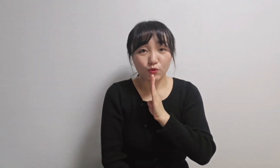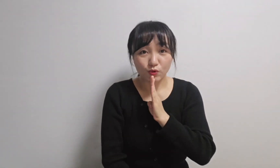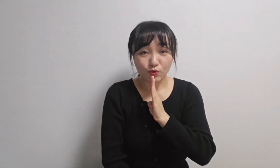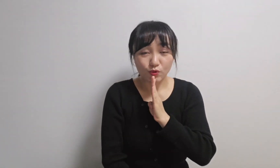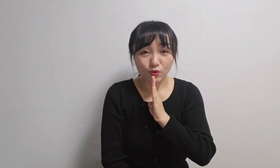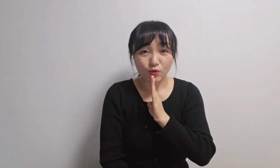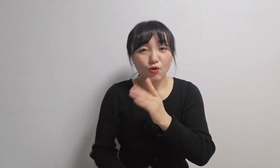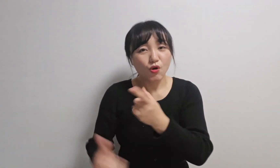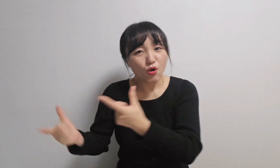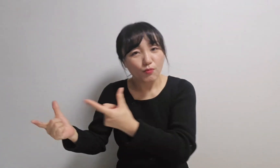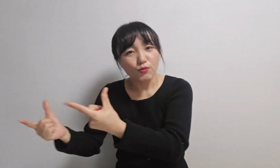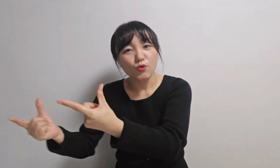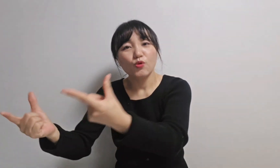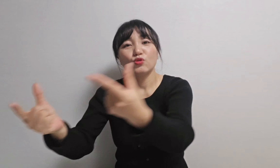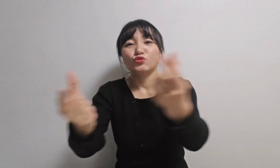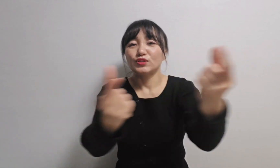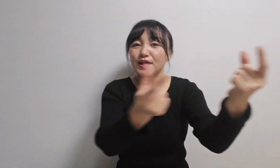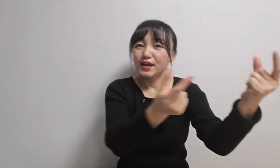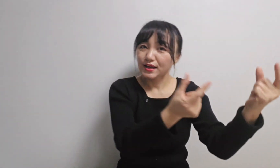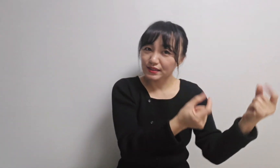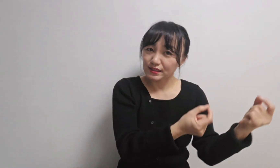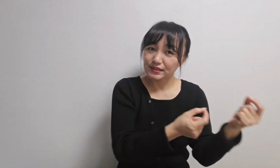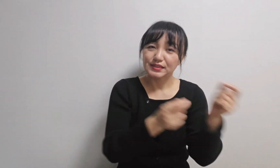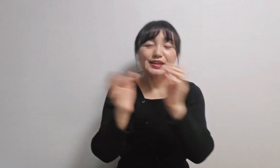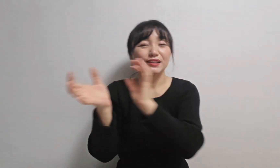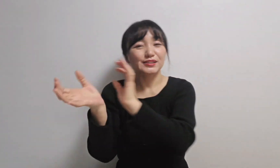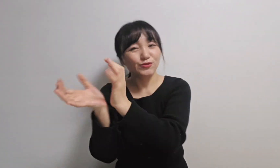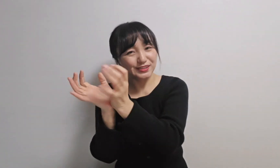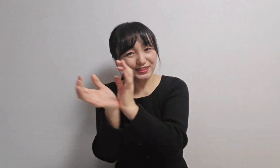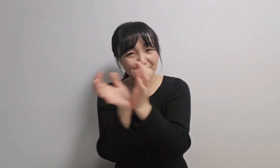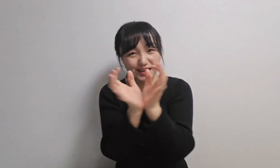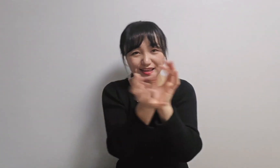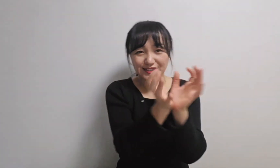꽃이고, 모두 다 꽃이야.